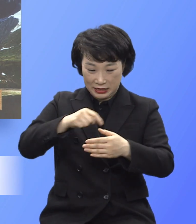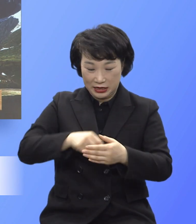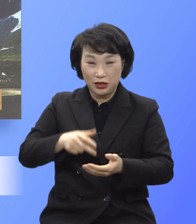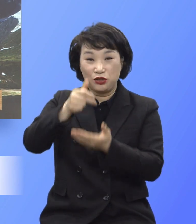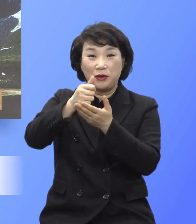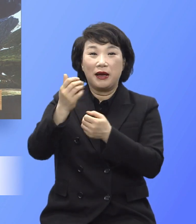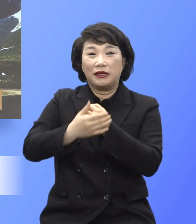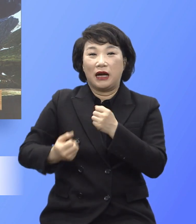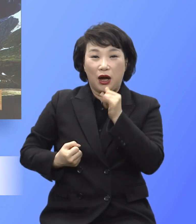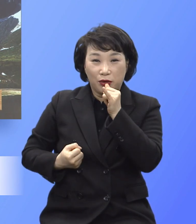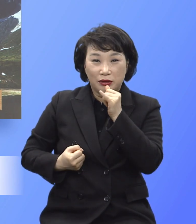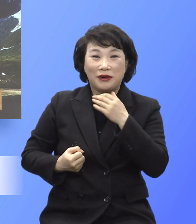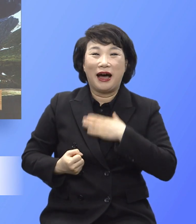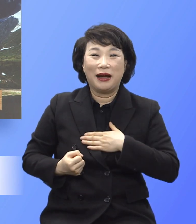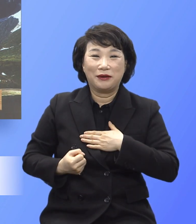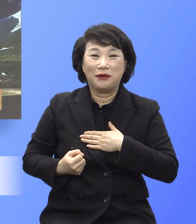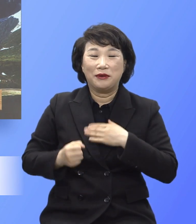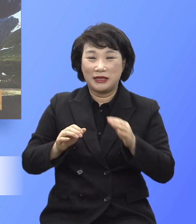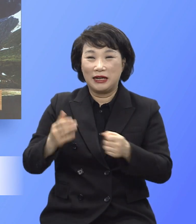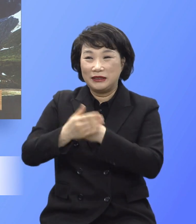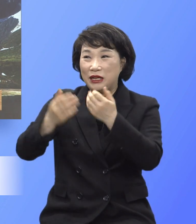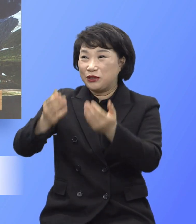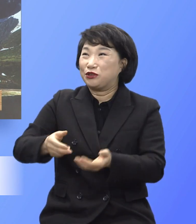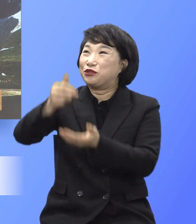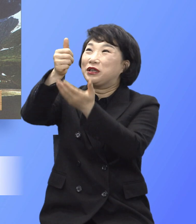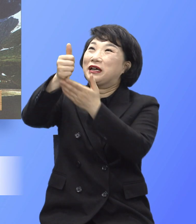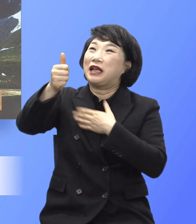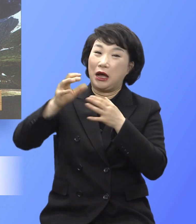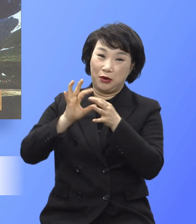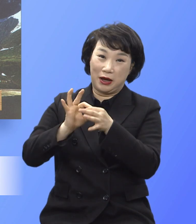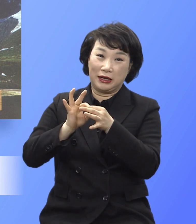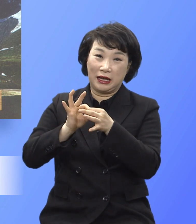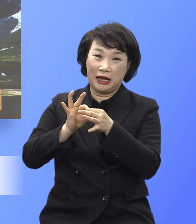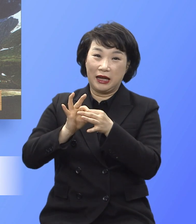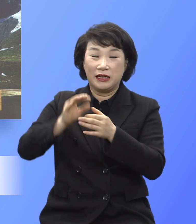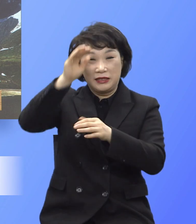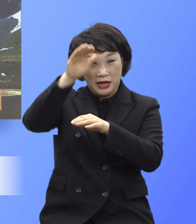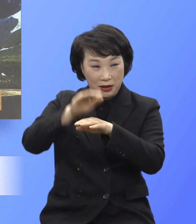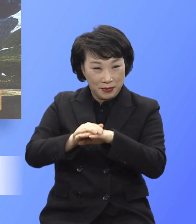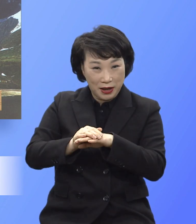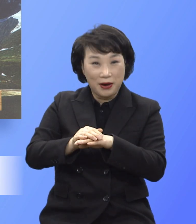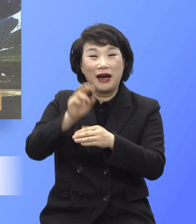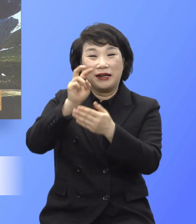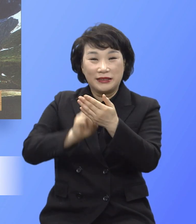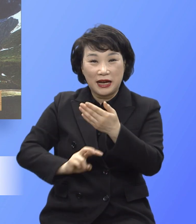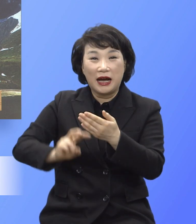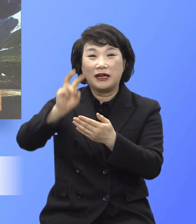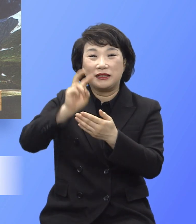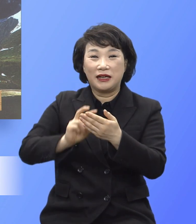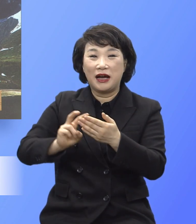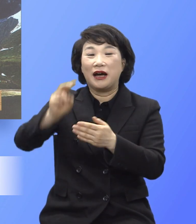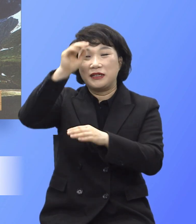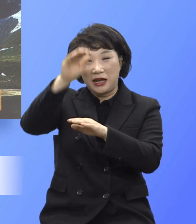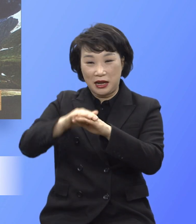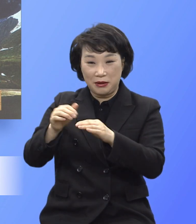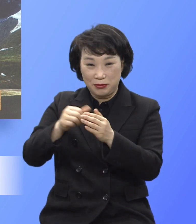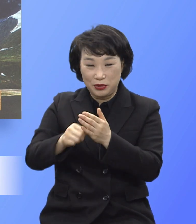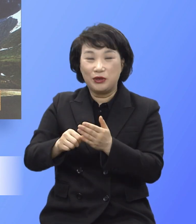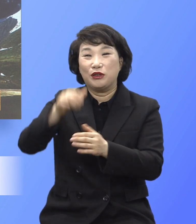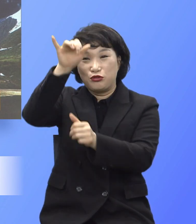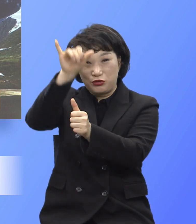알며, 은혜 베푸신 주님과 관계를 예배와 찬양과